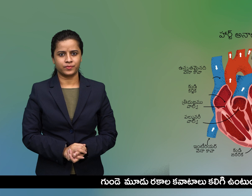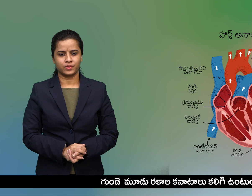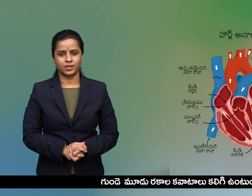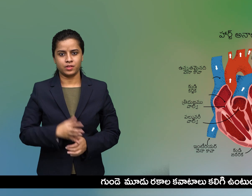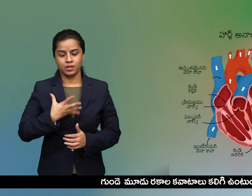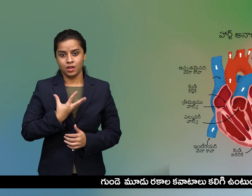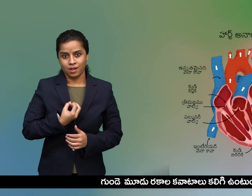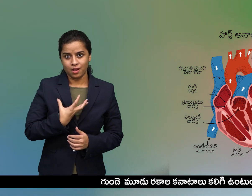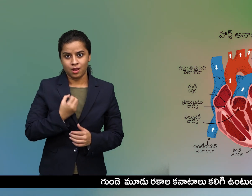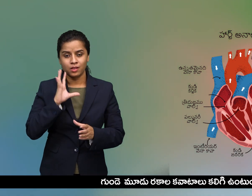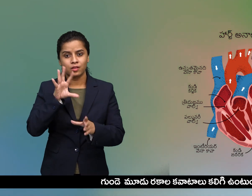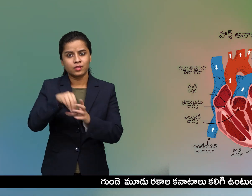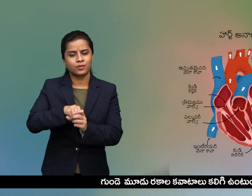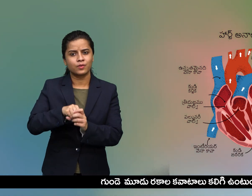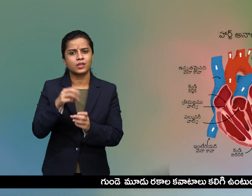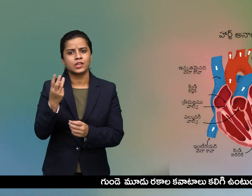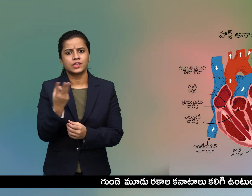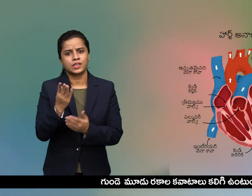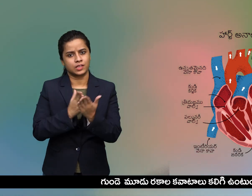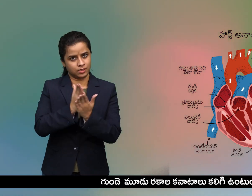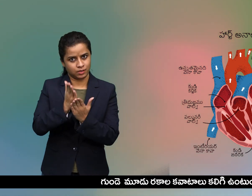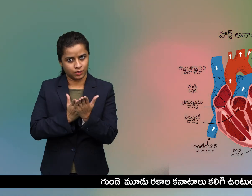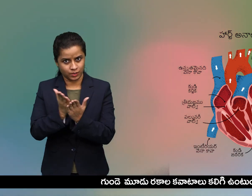గుండె 3 రకాల కవాటాలు కలిగి ఉంటుంది.